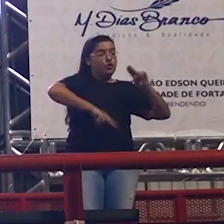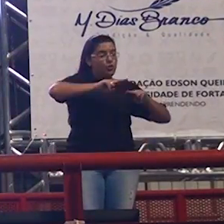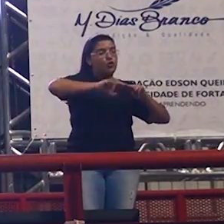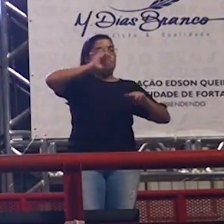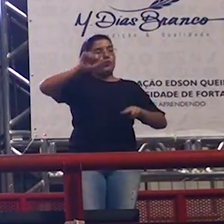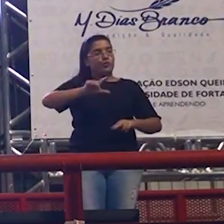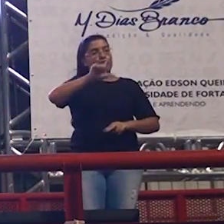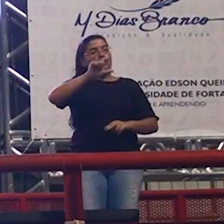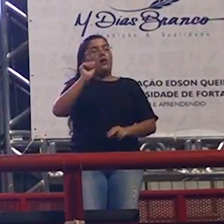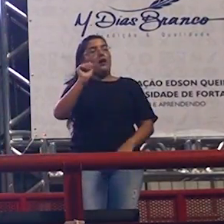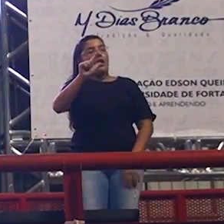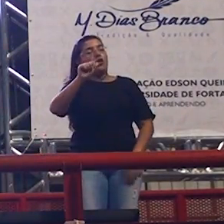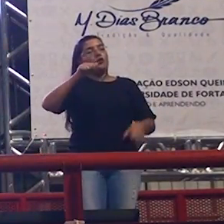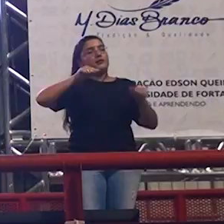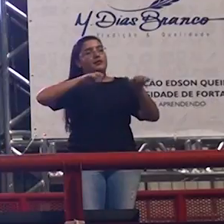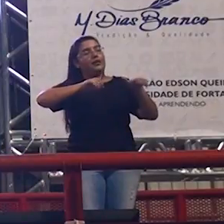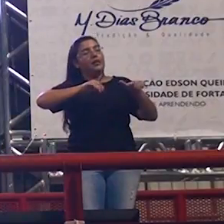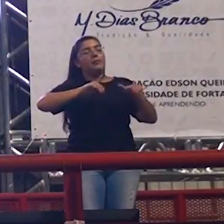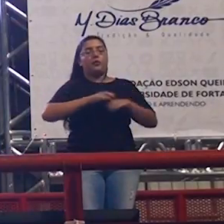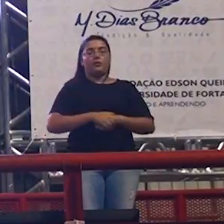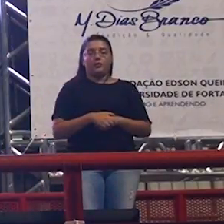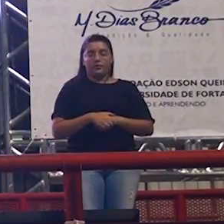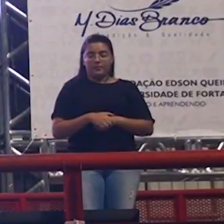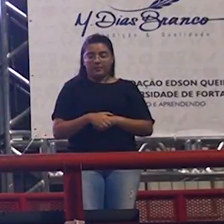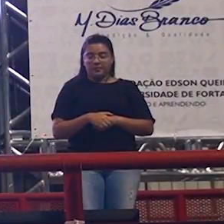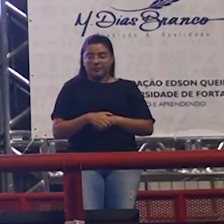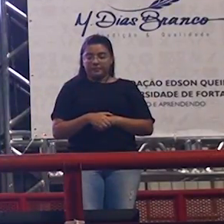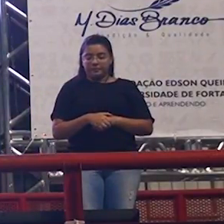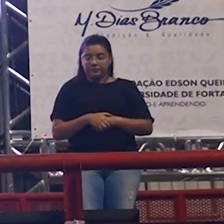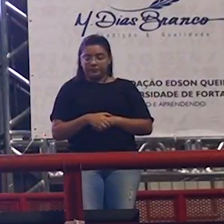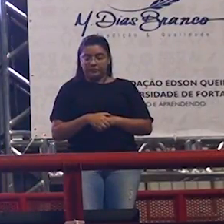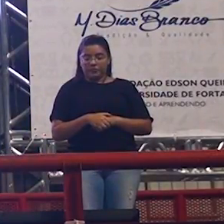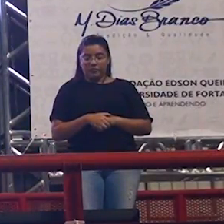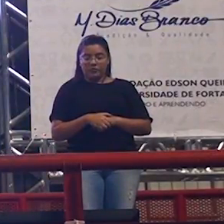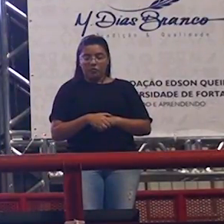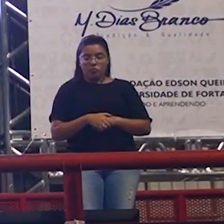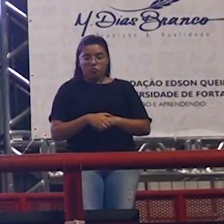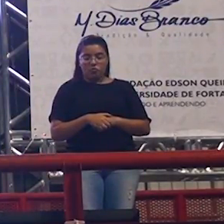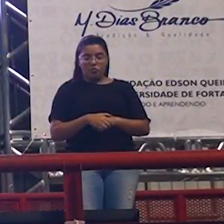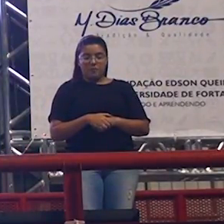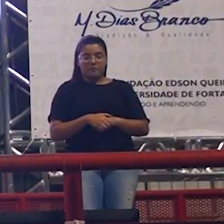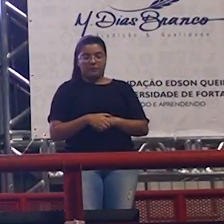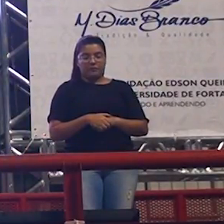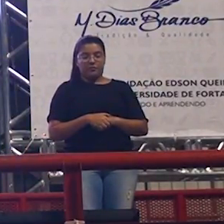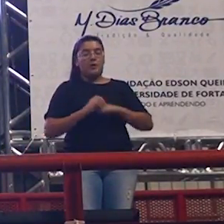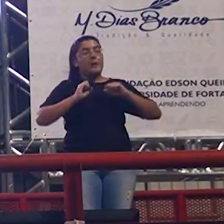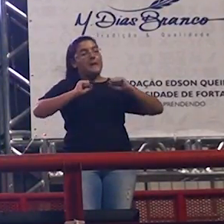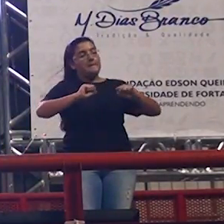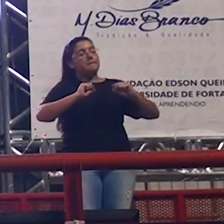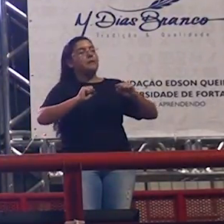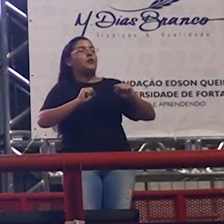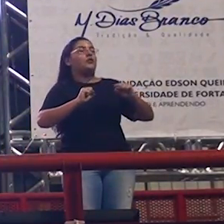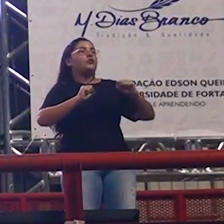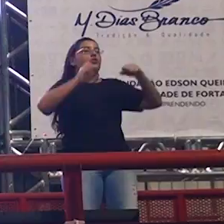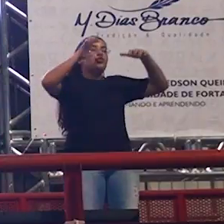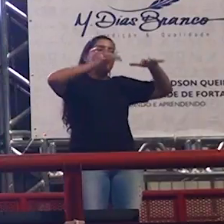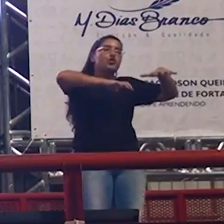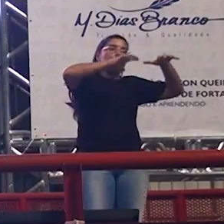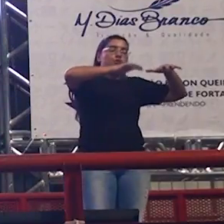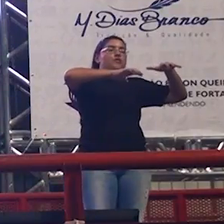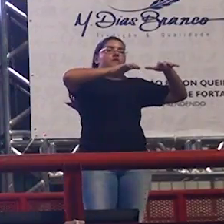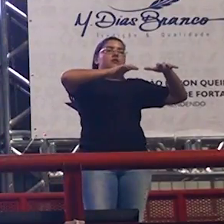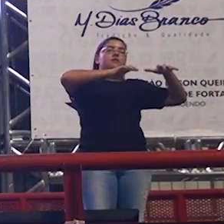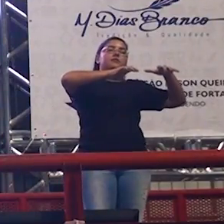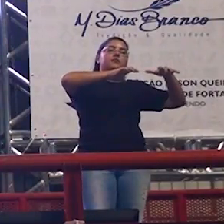Essa massa, ela entra no Brasil e se divide em 3 frentes. Ela vai provocar geadas no sul do